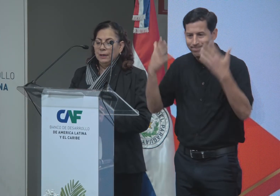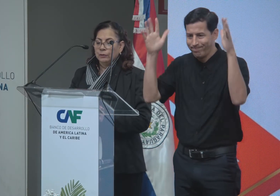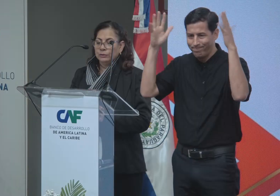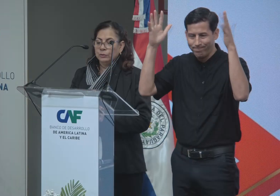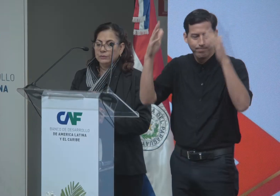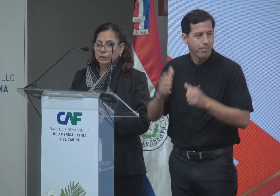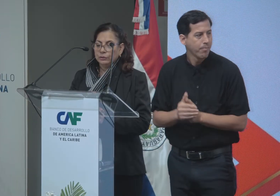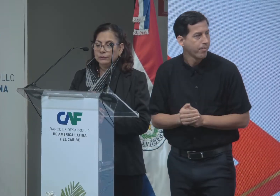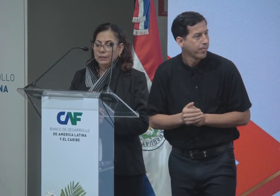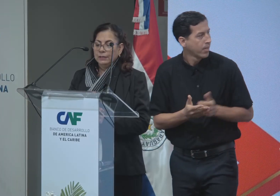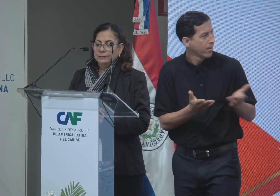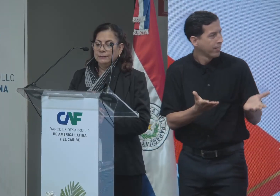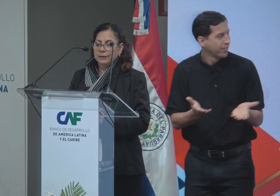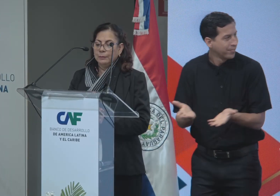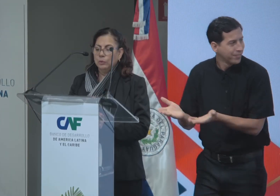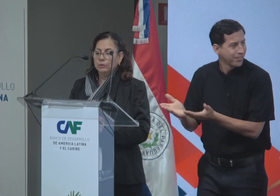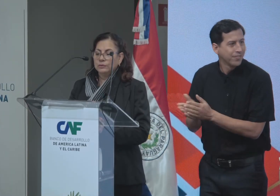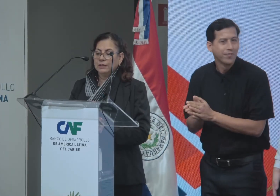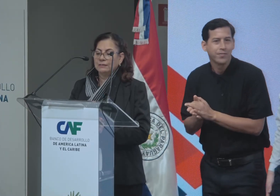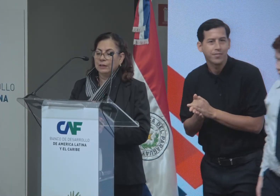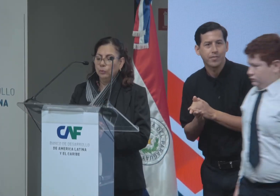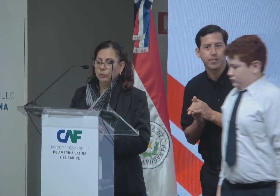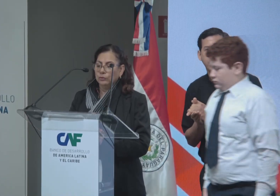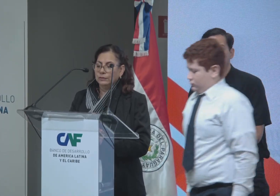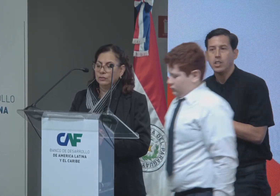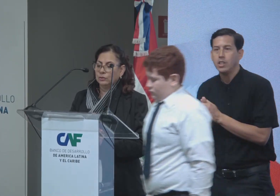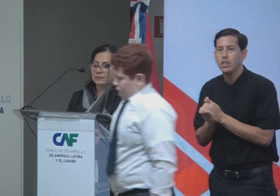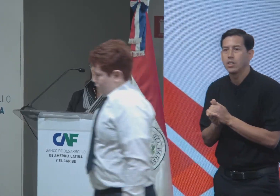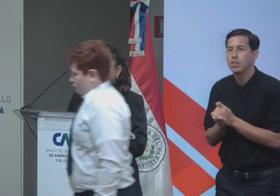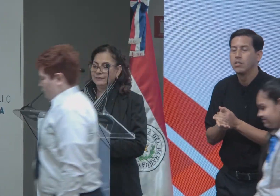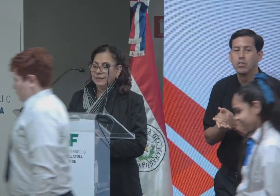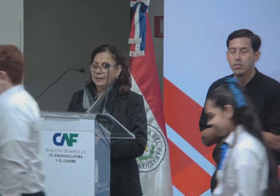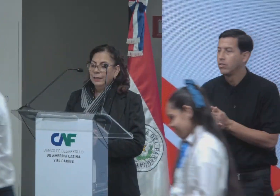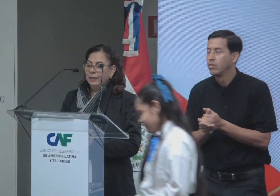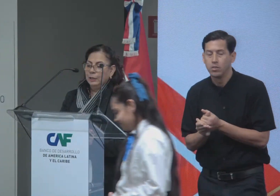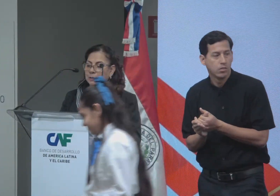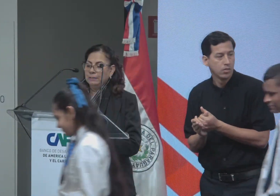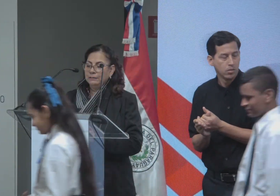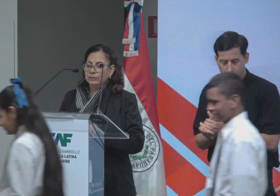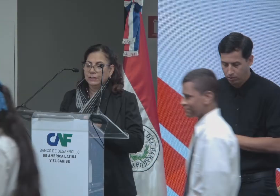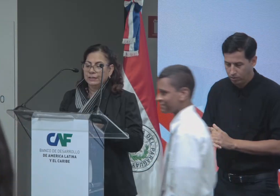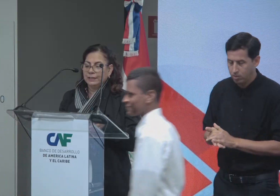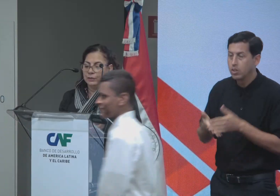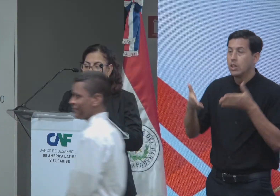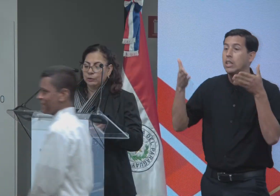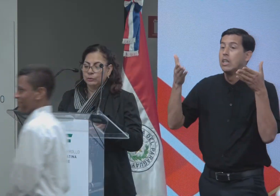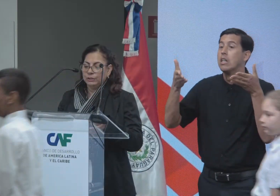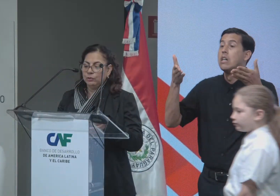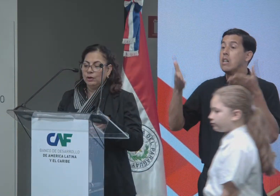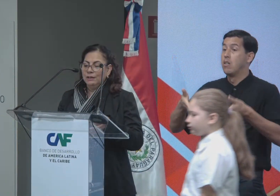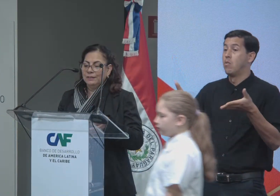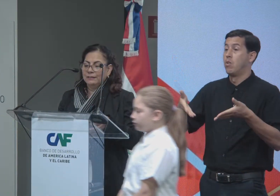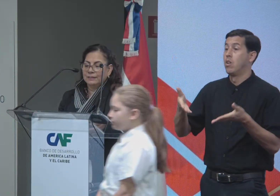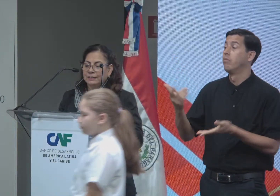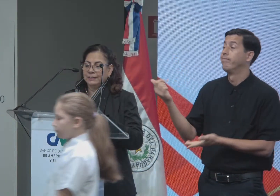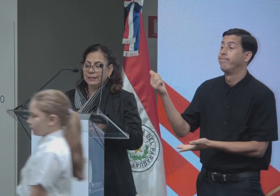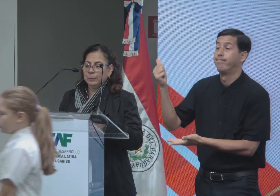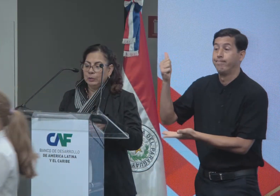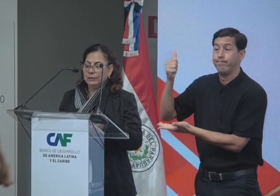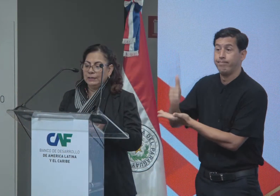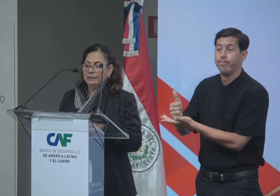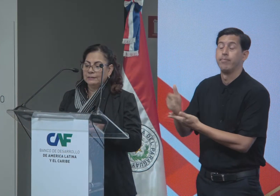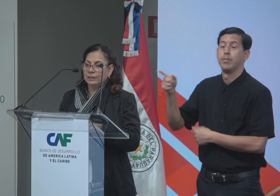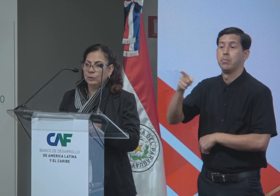A continuación, tendremos el saludo de Su Excelencia, el Ministro Secretario Ejecutivo de la Secretaría